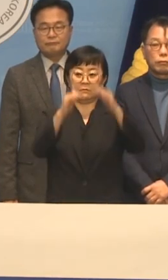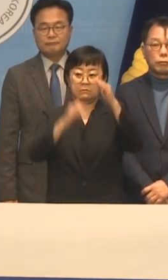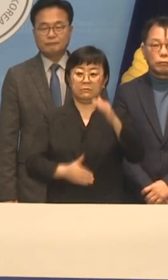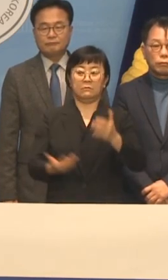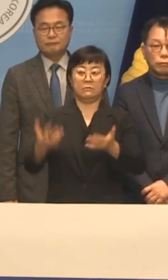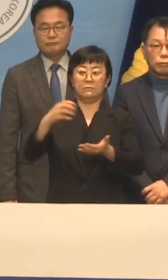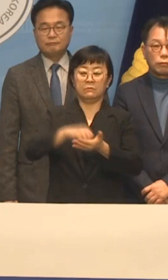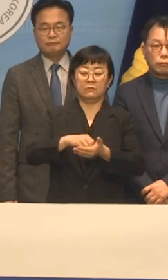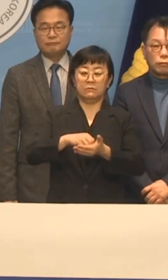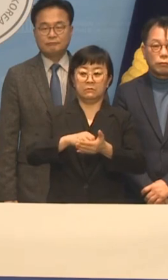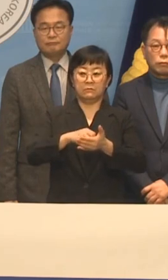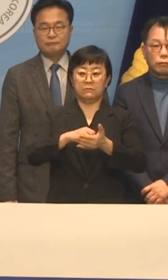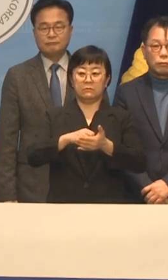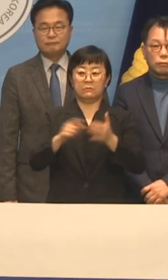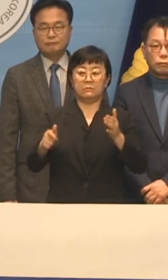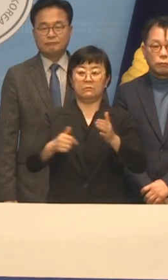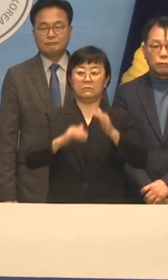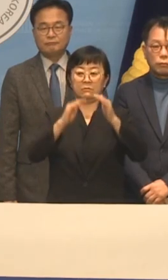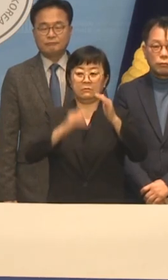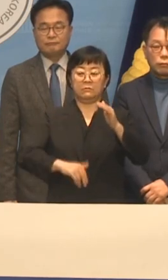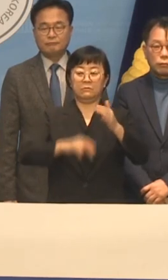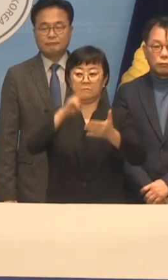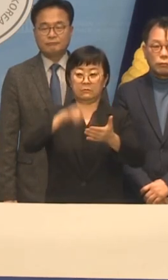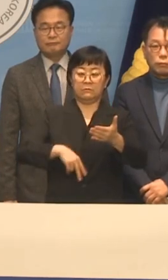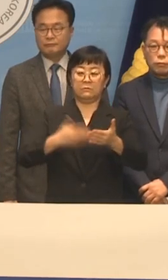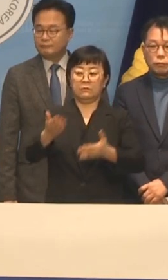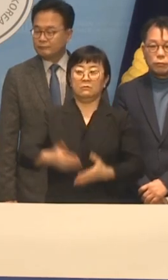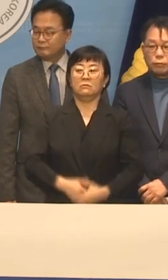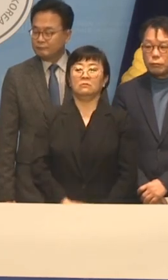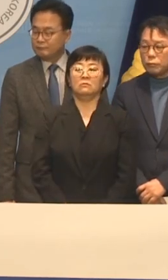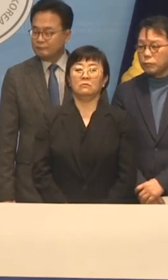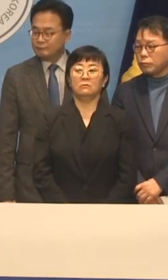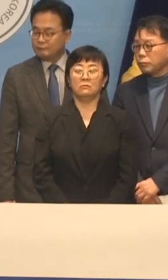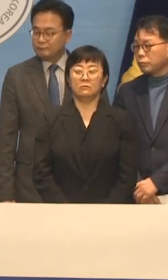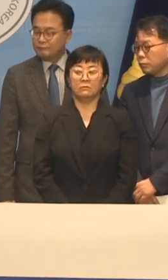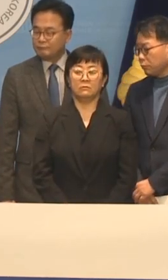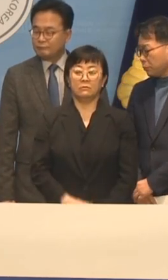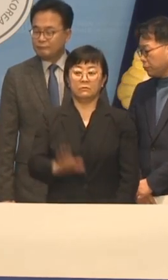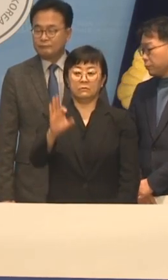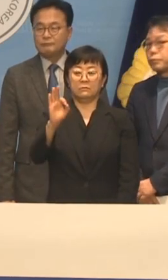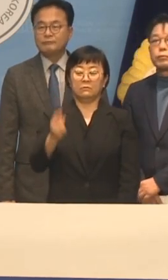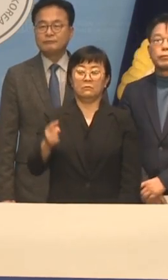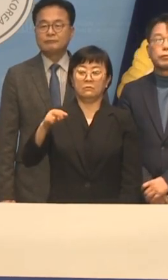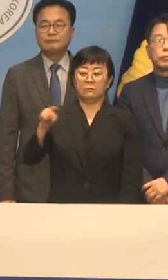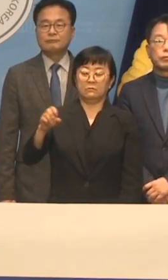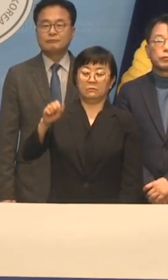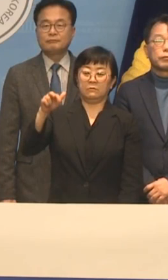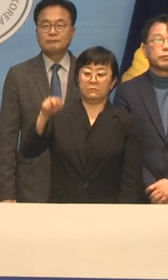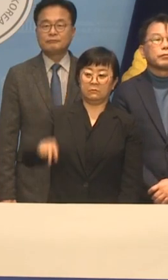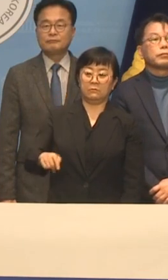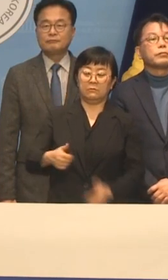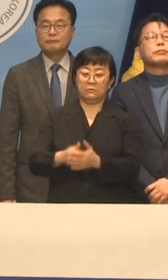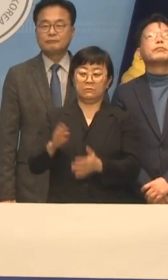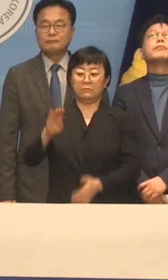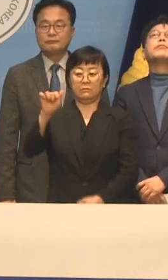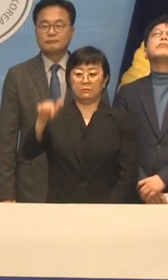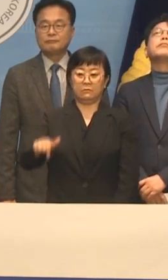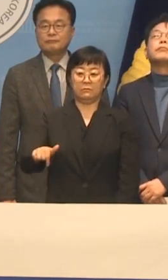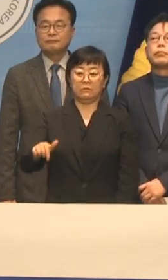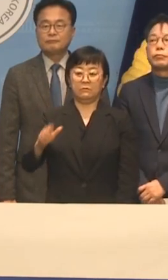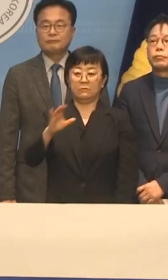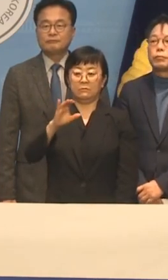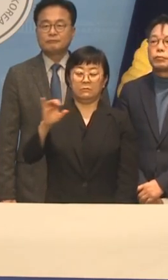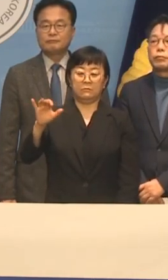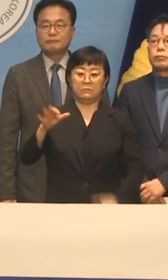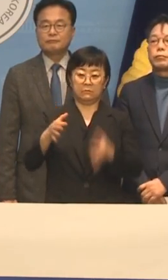담은 회견문을 저희가 순서대로 읽도록 하겠습니다. 오성규 대표, 그다음 백종훈 대변인, 김동아 대변인,